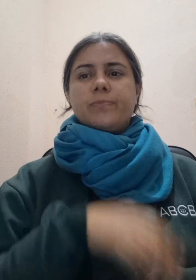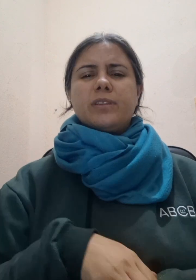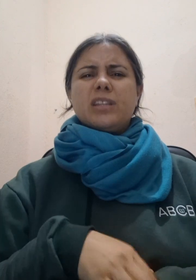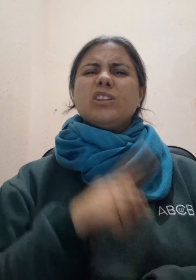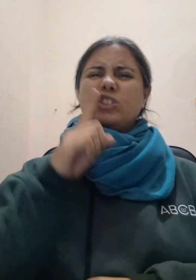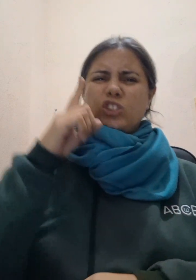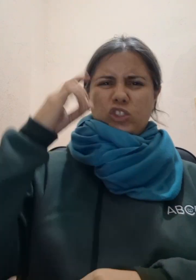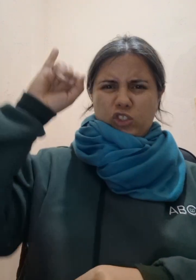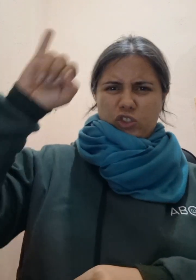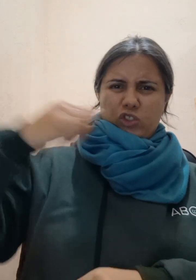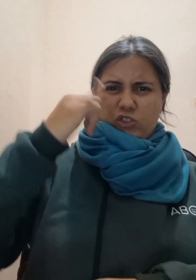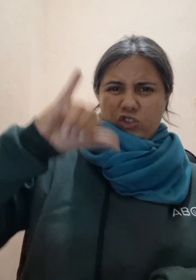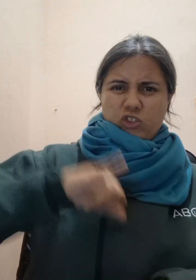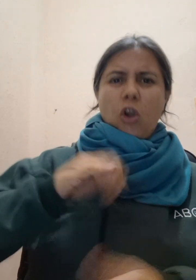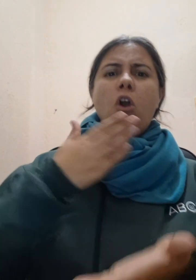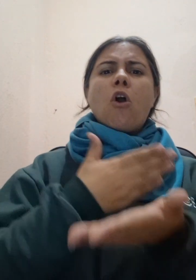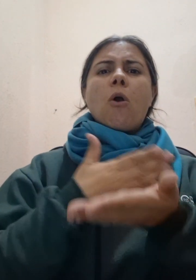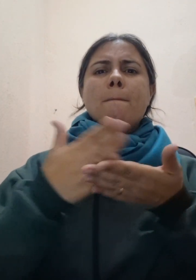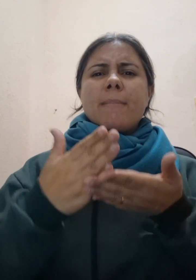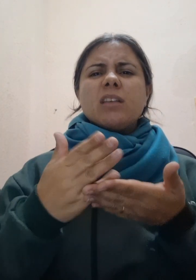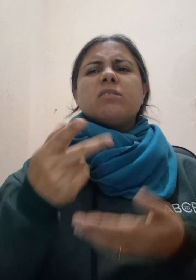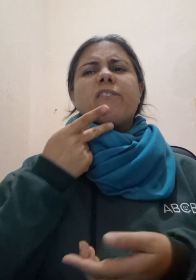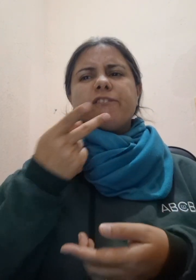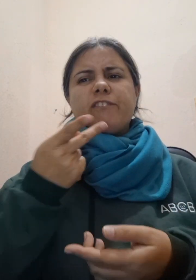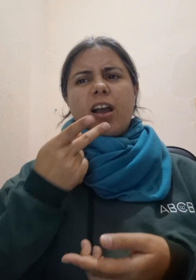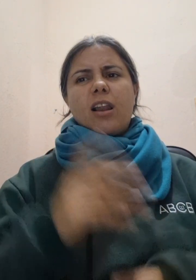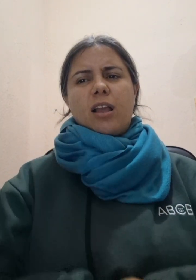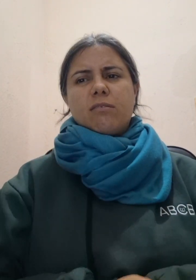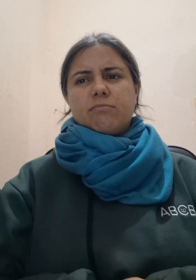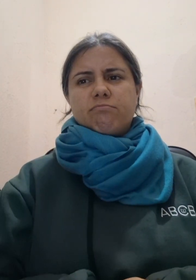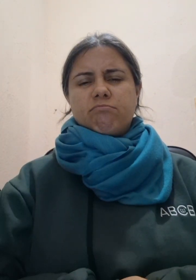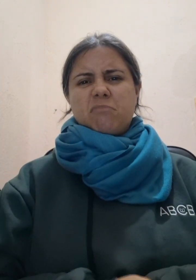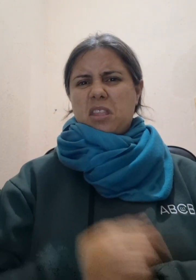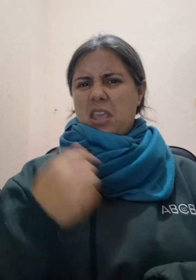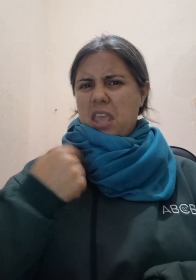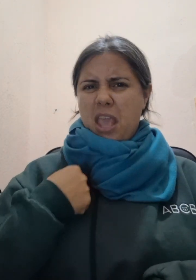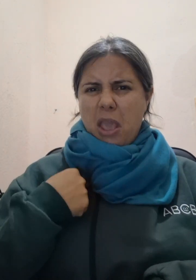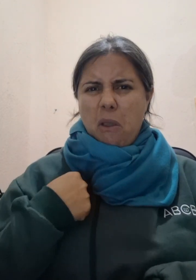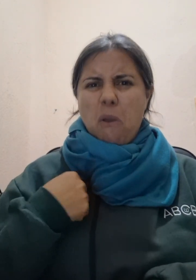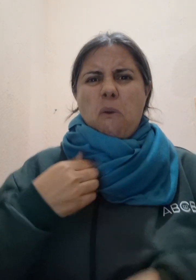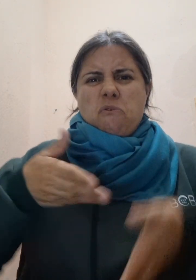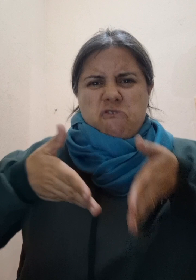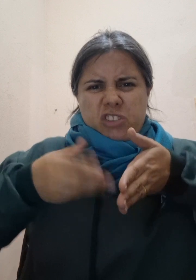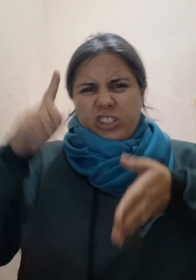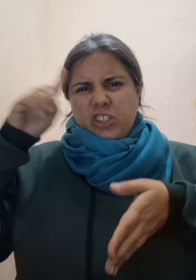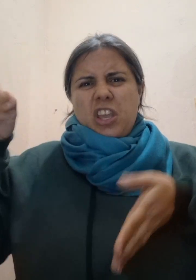Depois de 7 dias, quieto, em silêncio, Jó começou a falar.